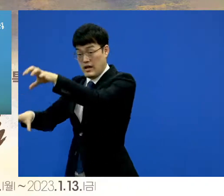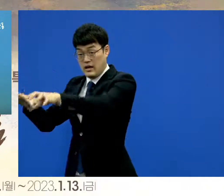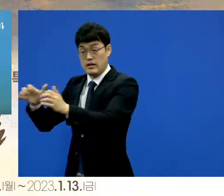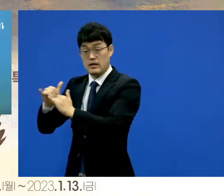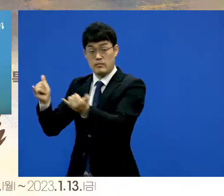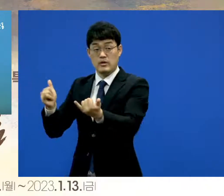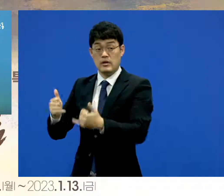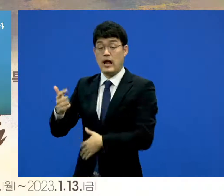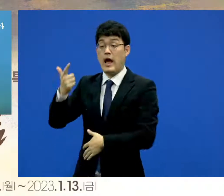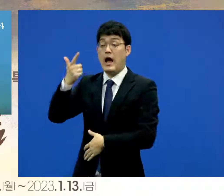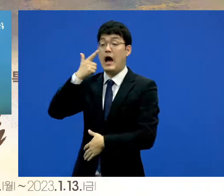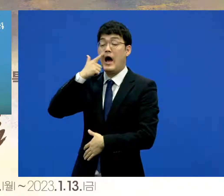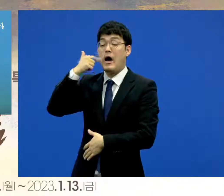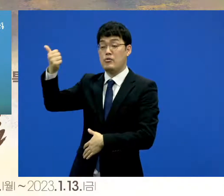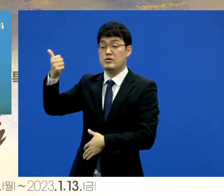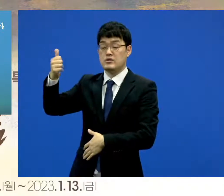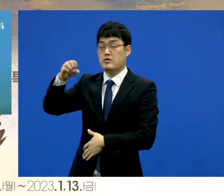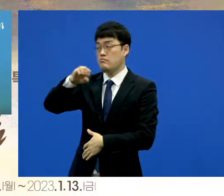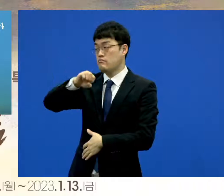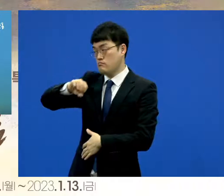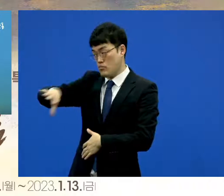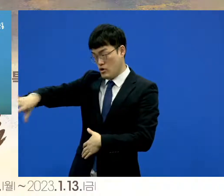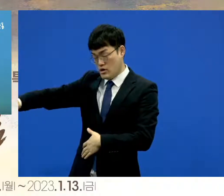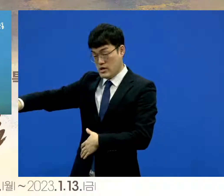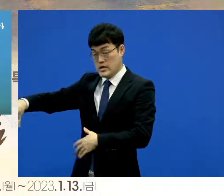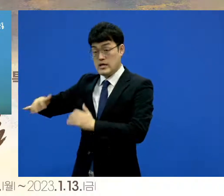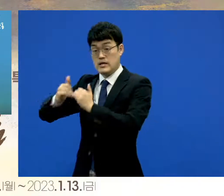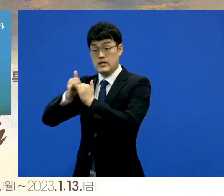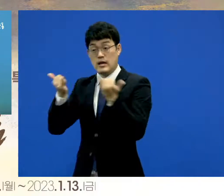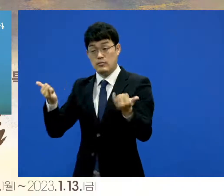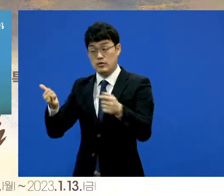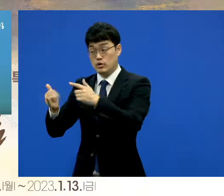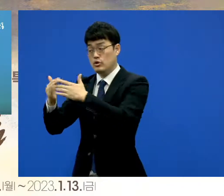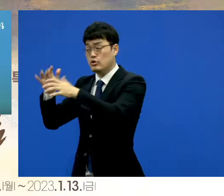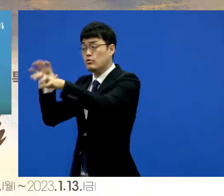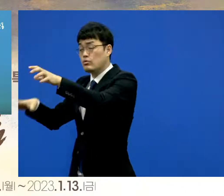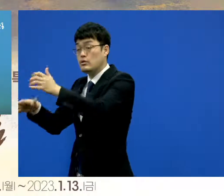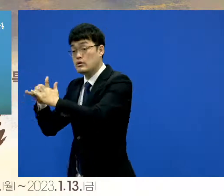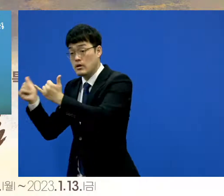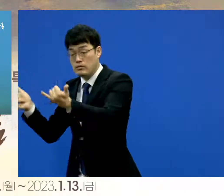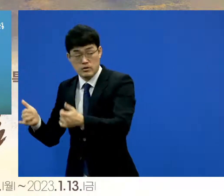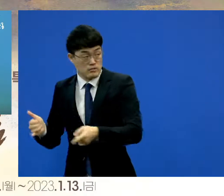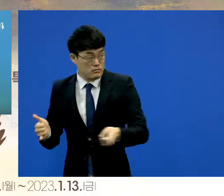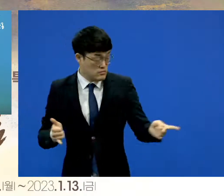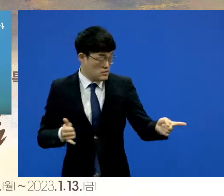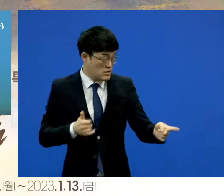아버지를 불효한 자는 동네 사람들이 돌로 그를 쳐 죽여도 괜찮은 거거든요.